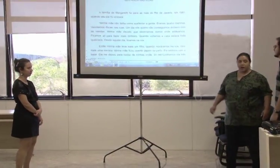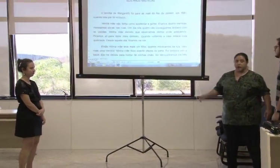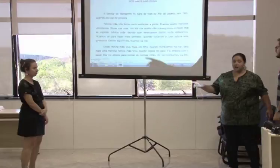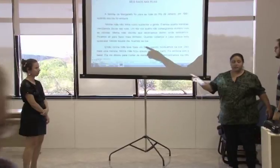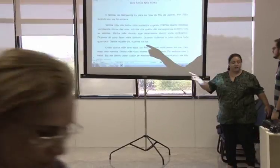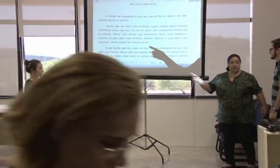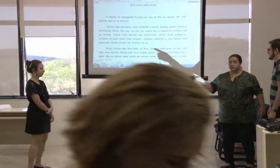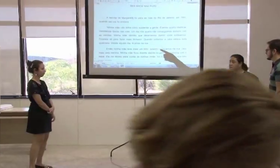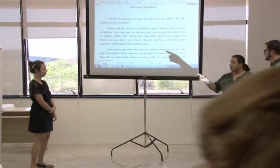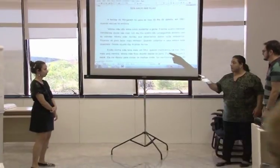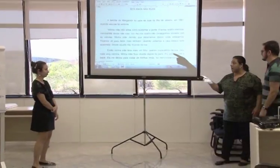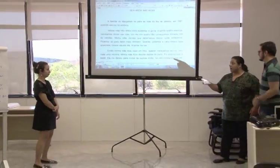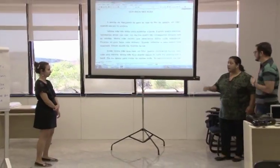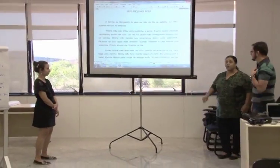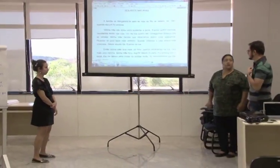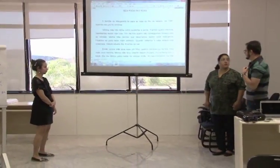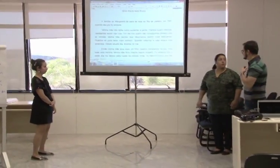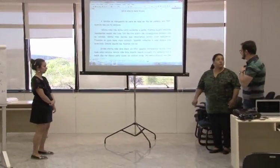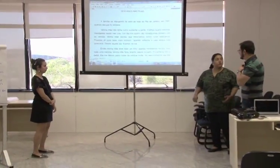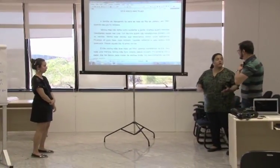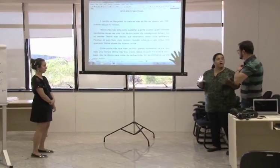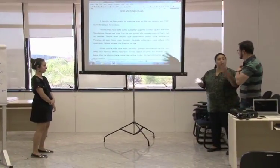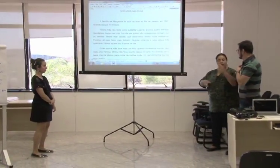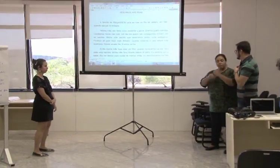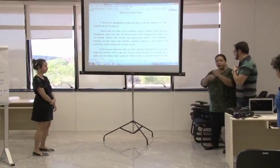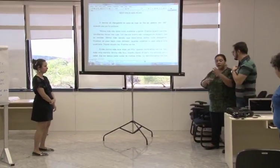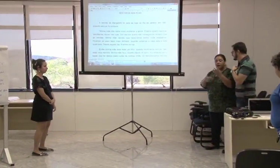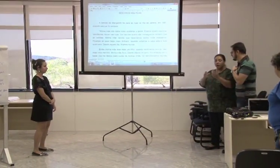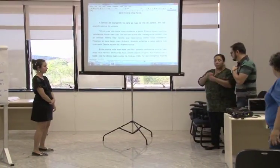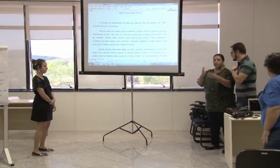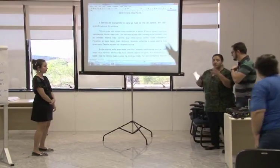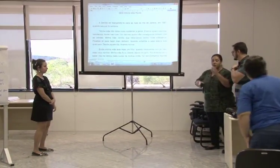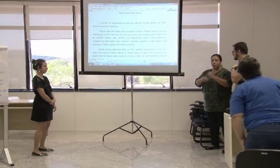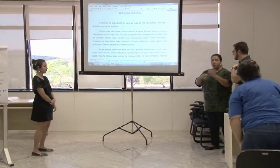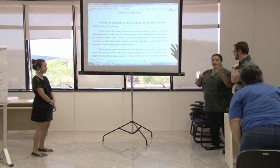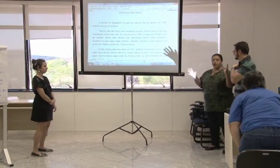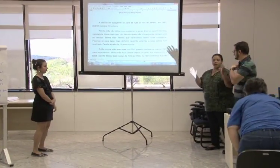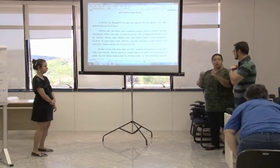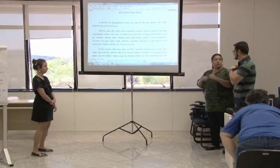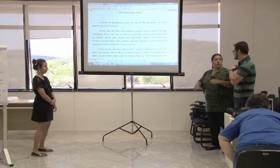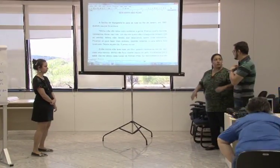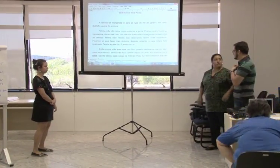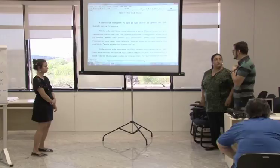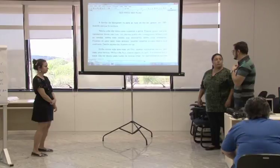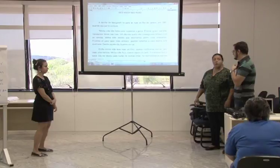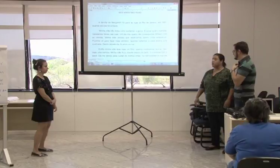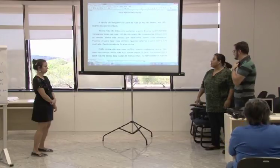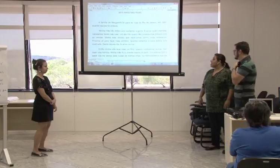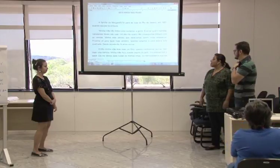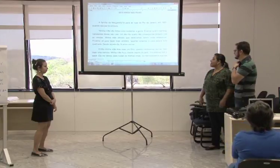Quero que você veja a escolha dela e veja onde você ampliaria, aumentaria, completaria ou tiraria. Tá bom? Vamos